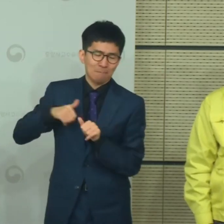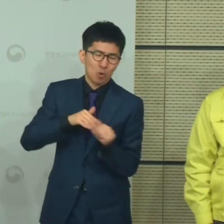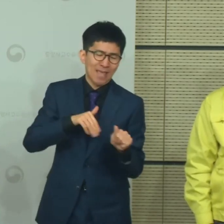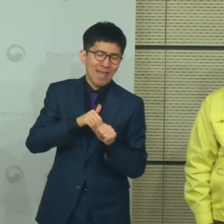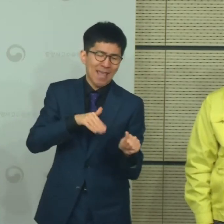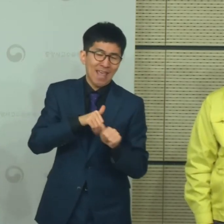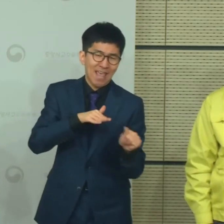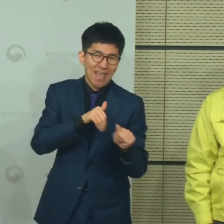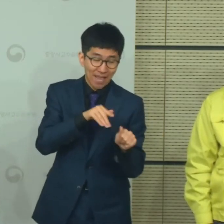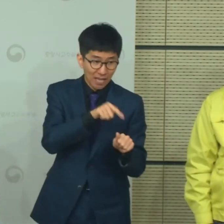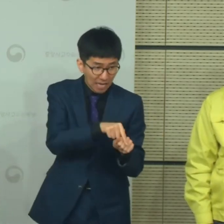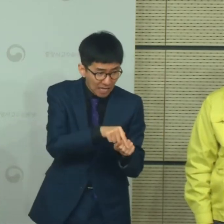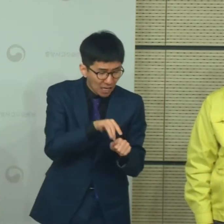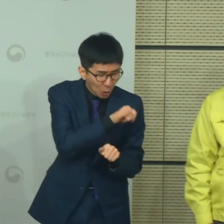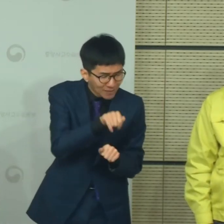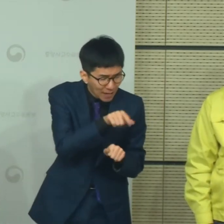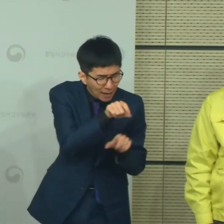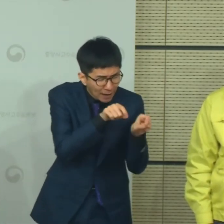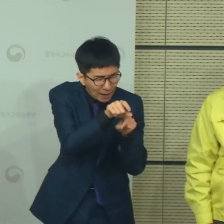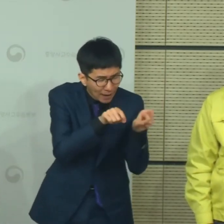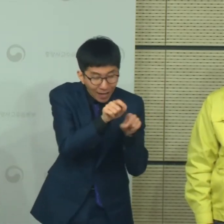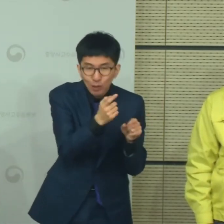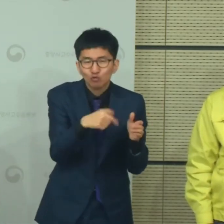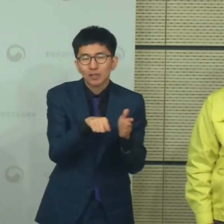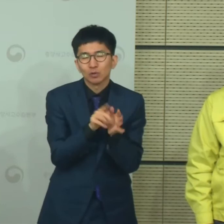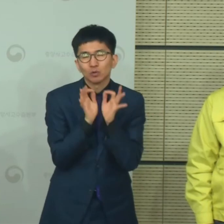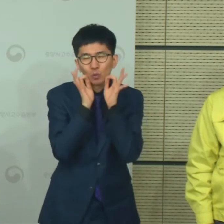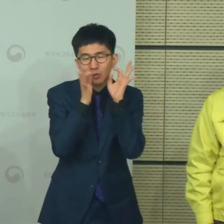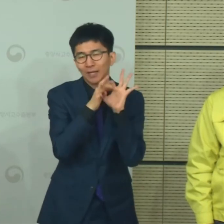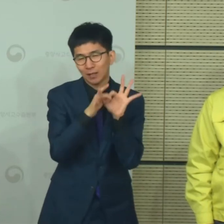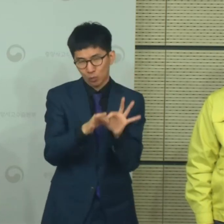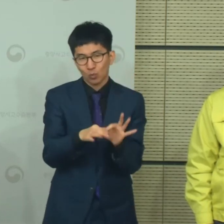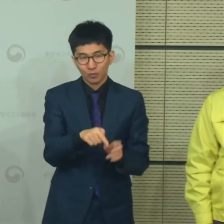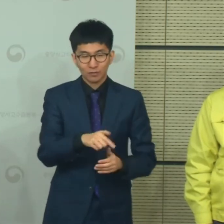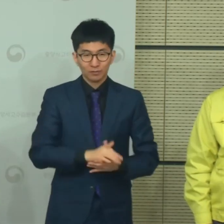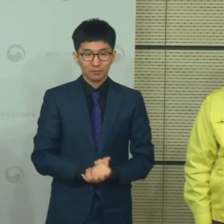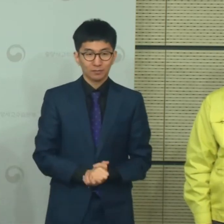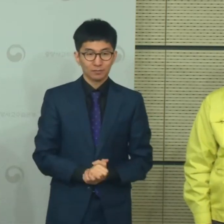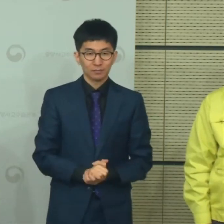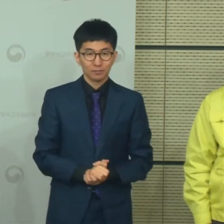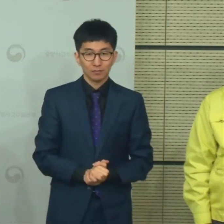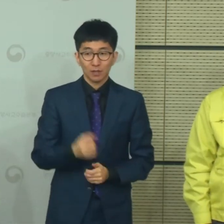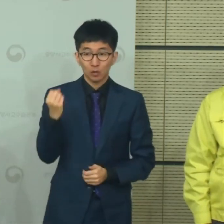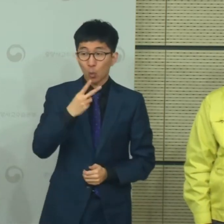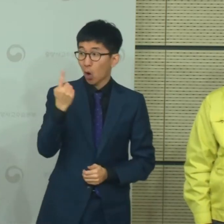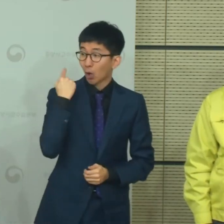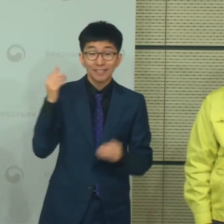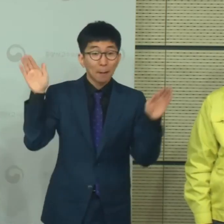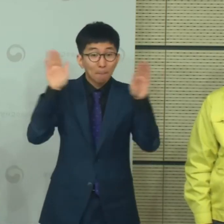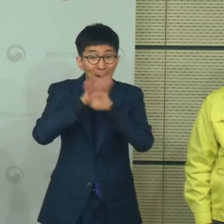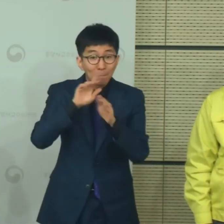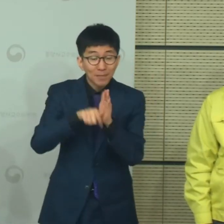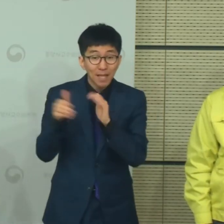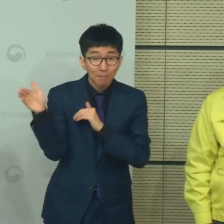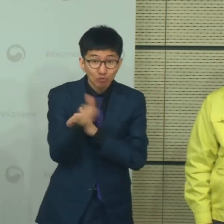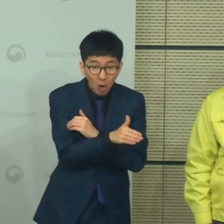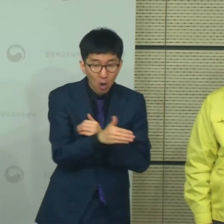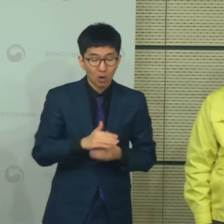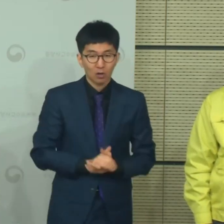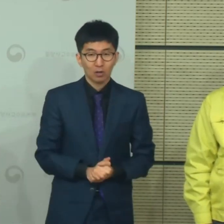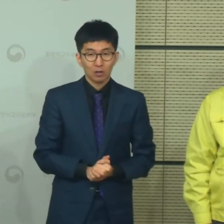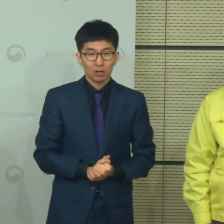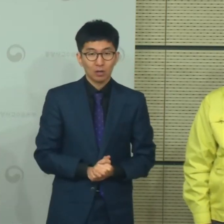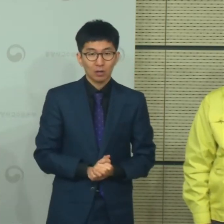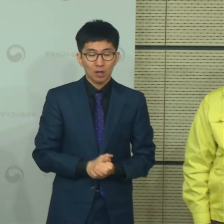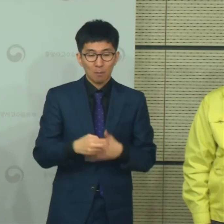업무에 종사토록 그 조치를 하였고 어제 밤부터 저희 홈페이지 아까 뭐